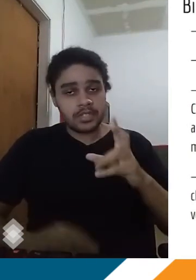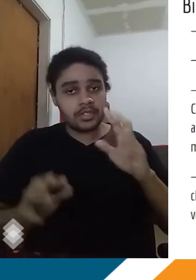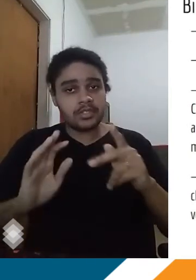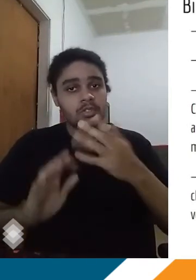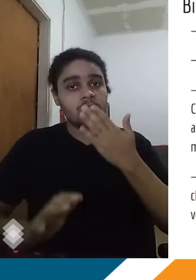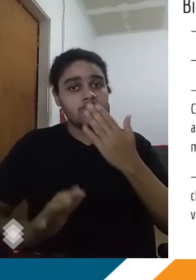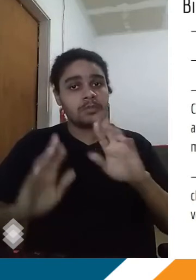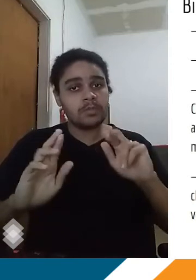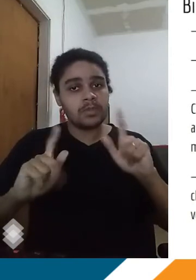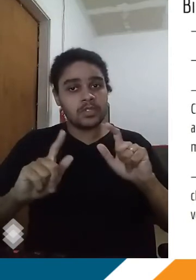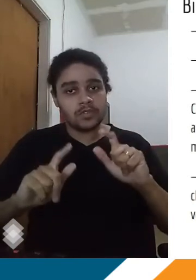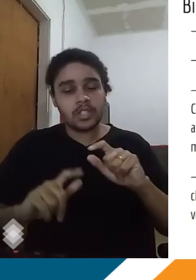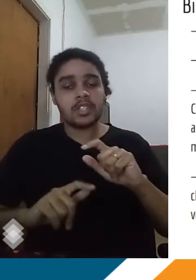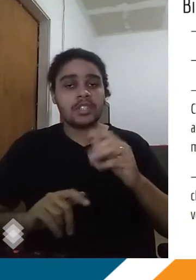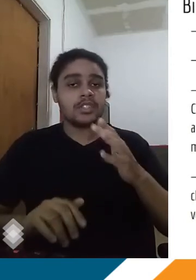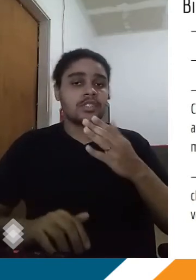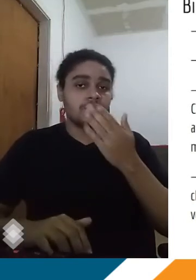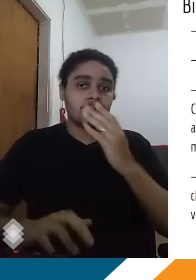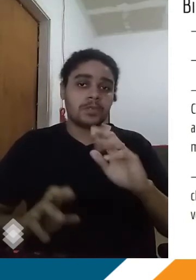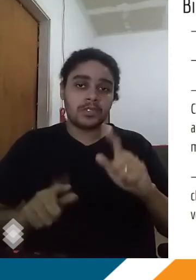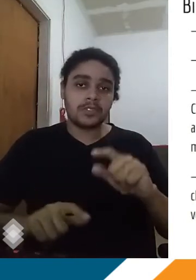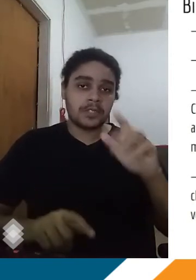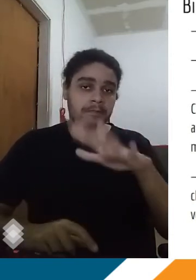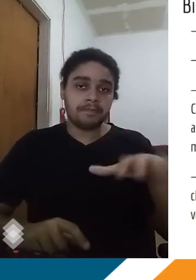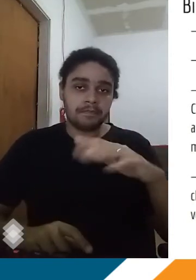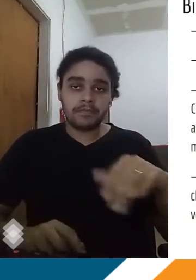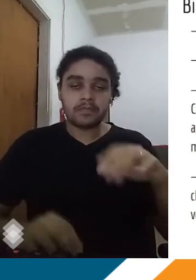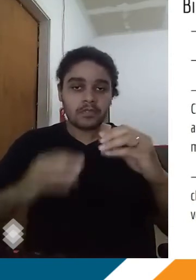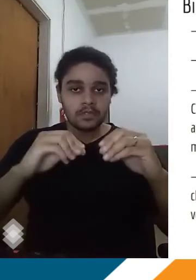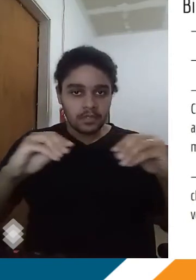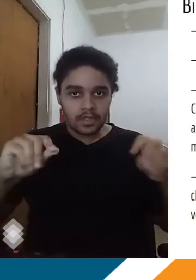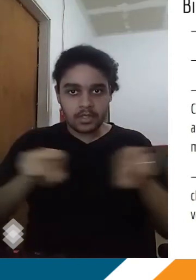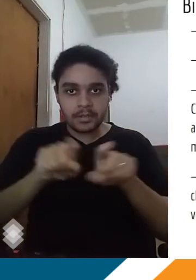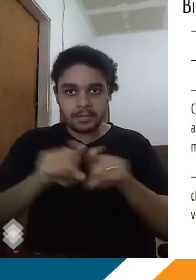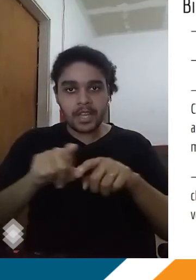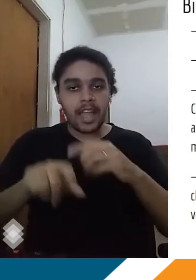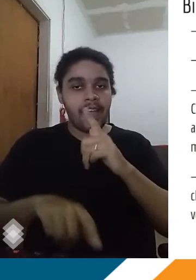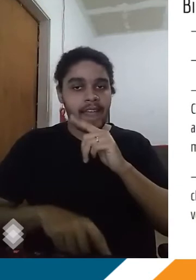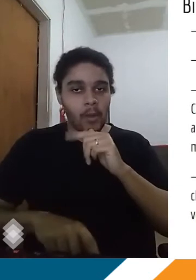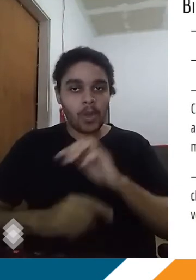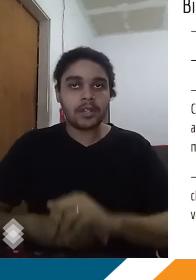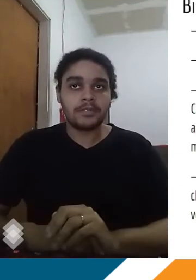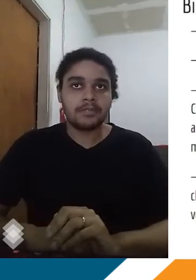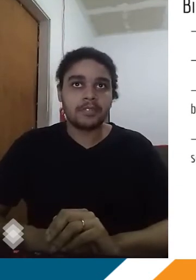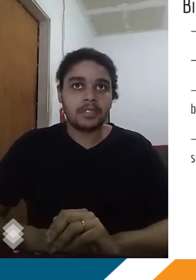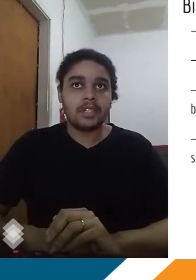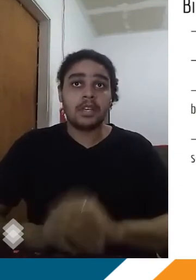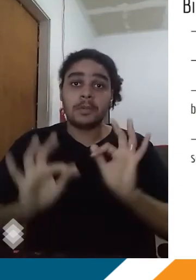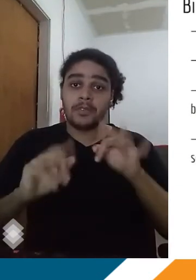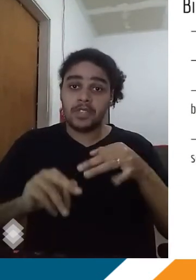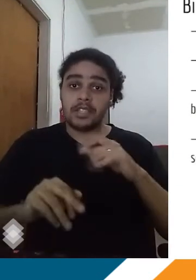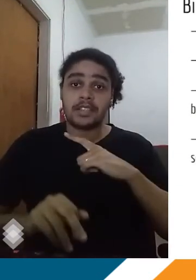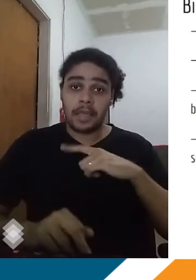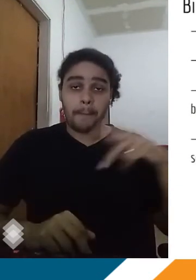diferentes portes e de diferentes tipos de ambientes, tanto ambientes terrestres como ambientes, né, aquáticos. Por fim,